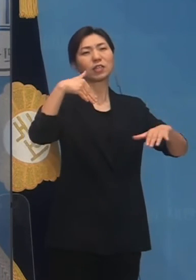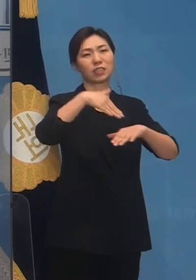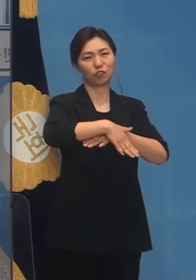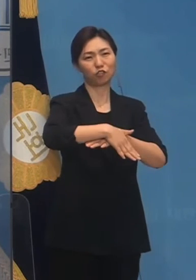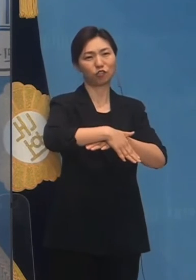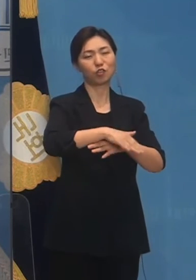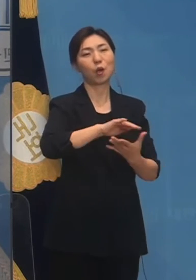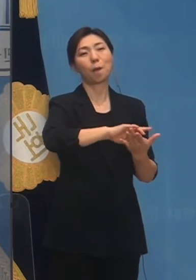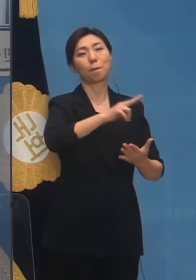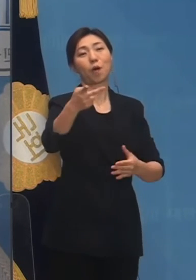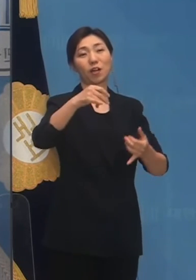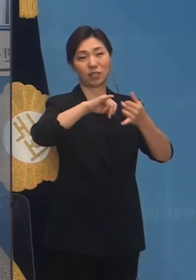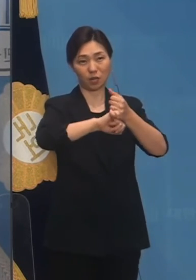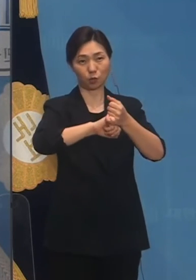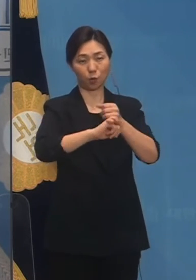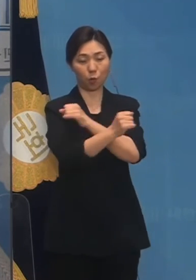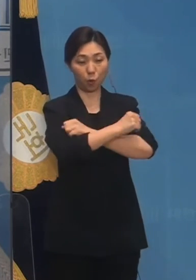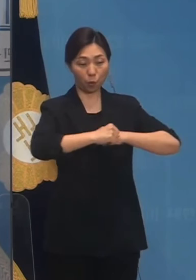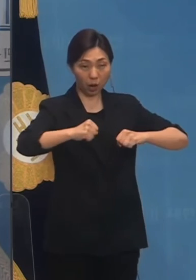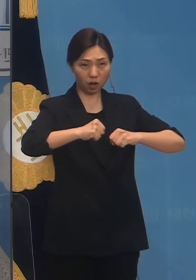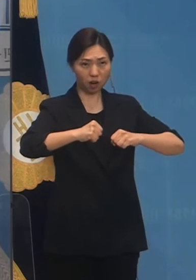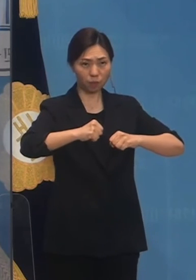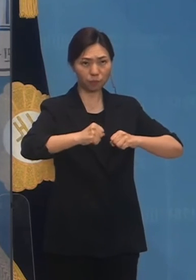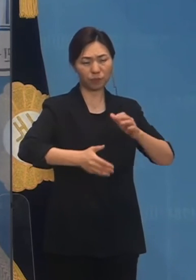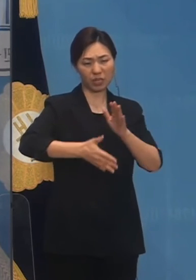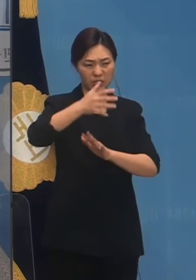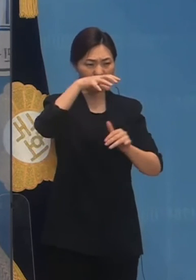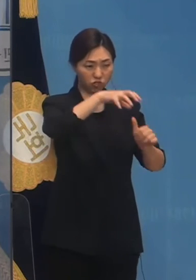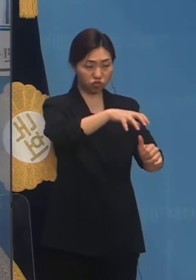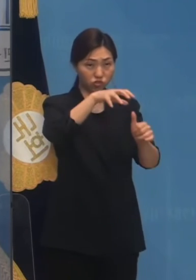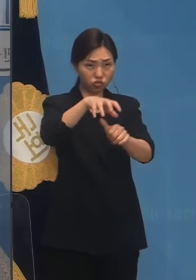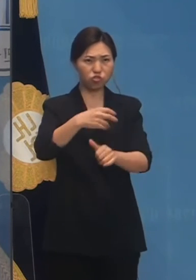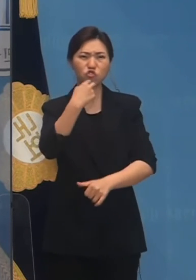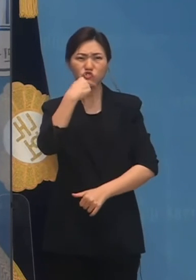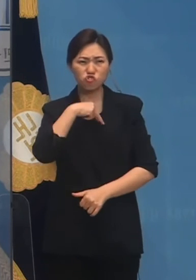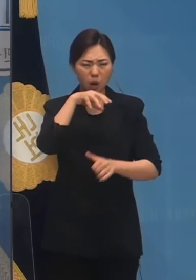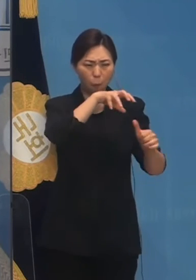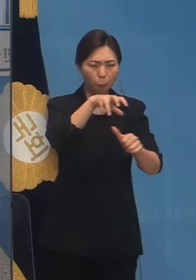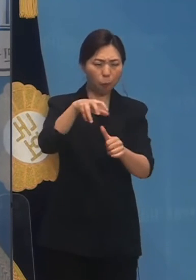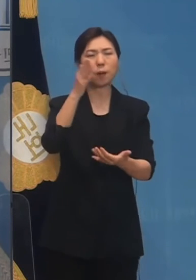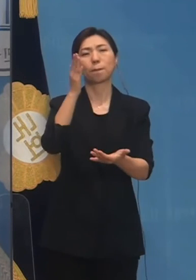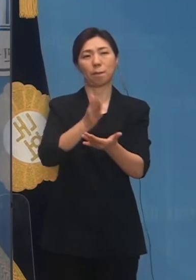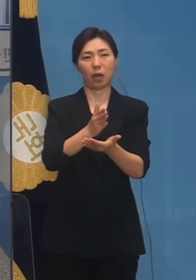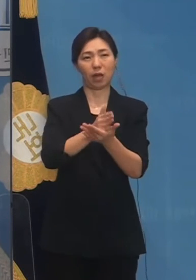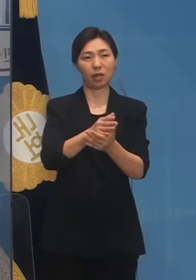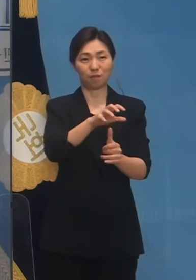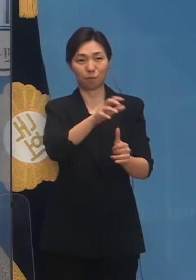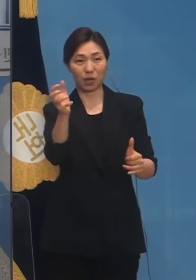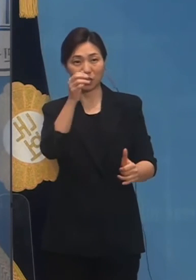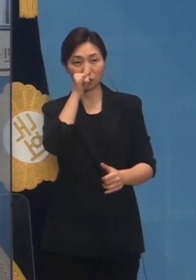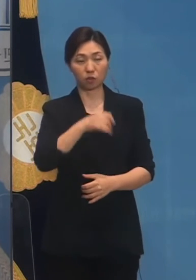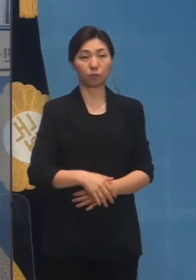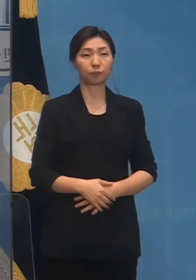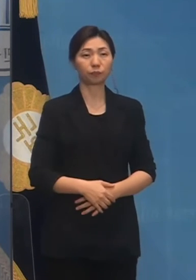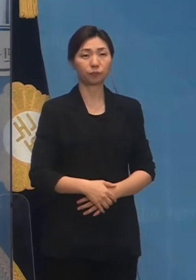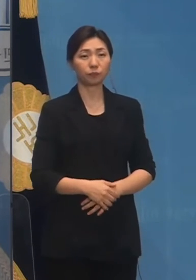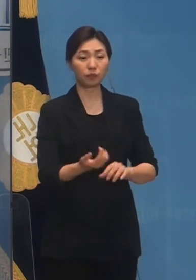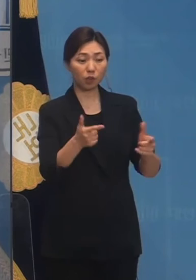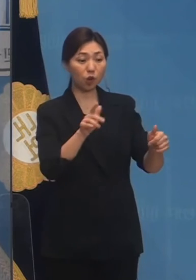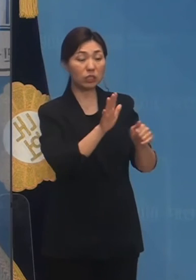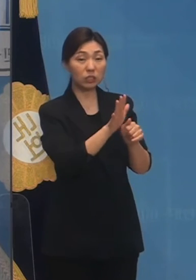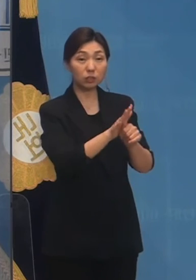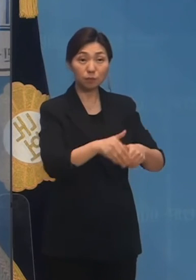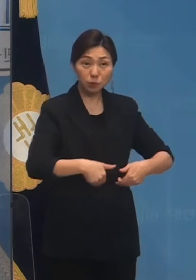전환하겠습니다. 광역정부의 이중 규제와 절차는 과감히 없애겠습니다. 규모의 경제가 필요한 공공